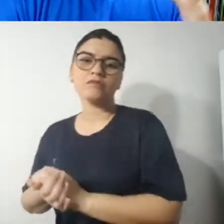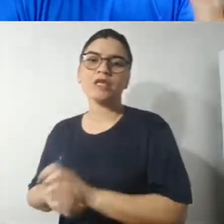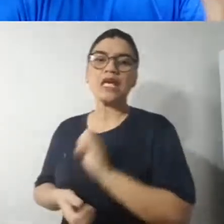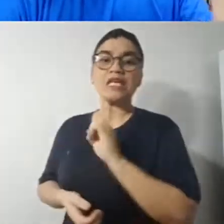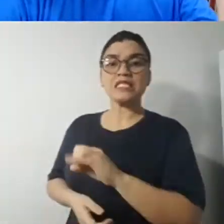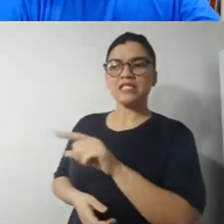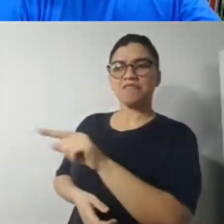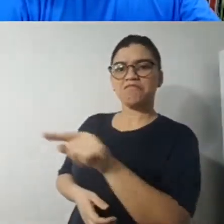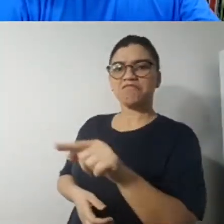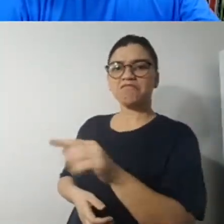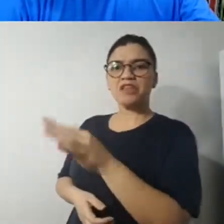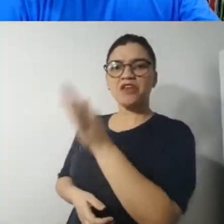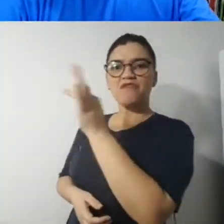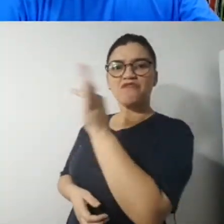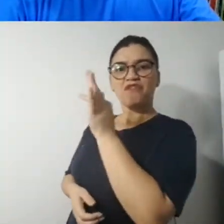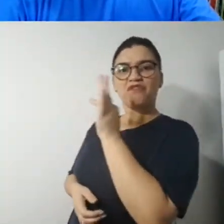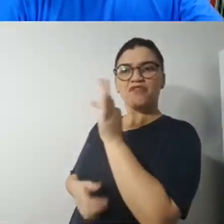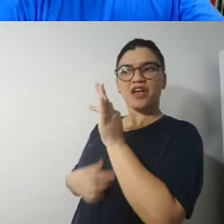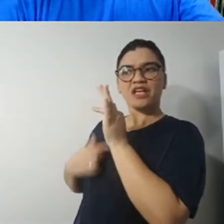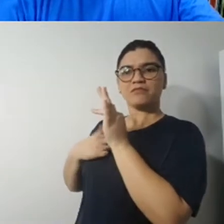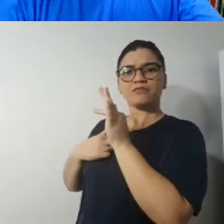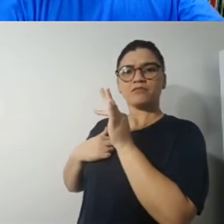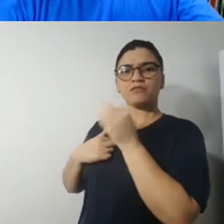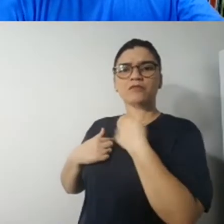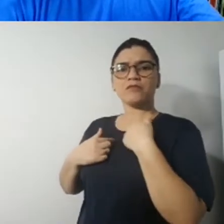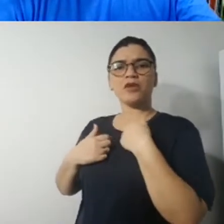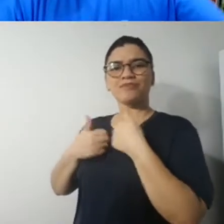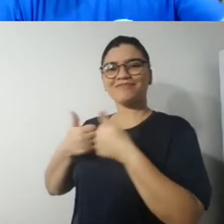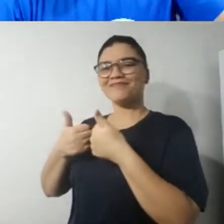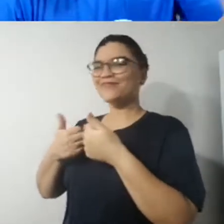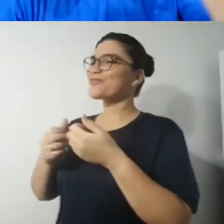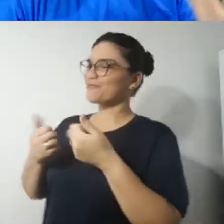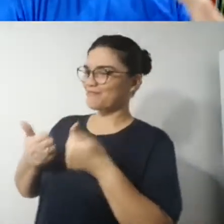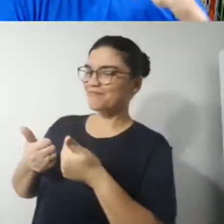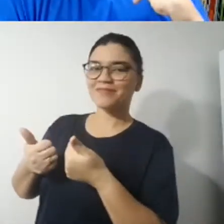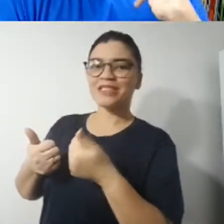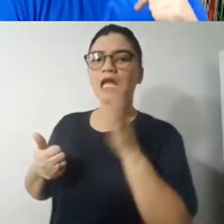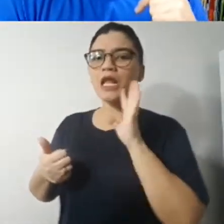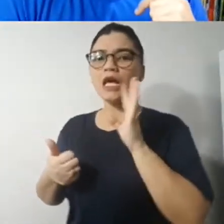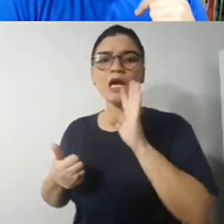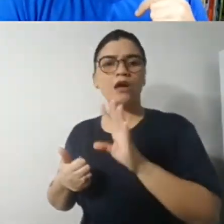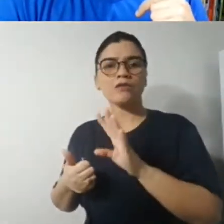agir com justiça para aquele que age com injustiça comigo.